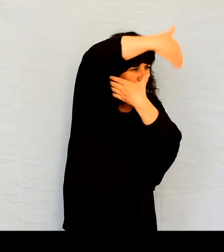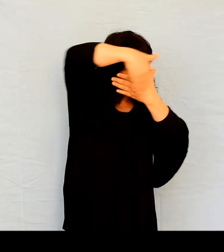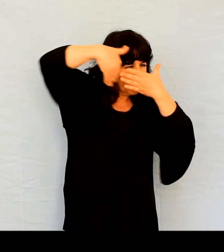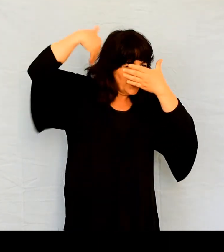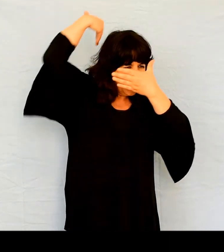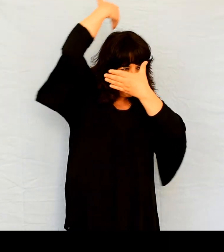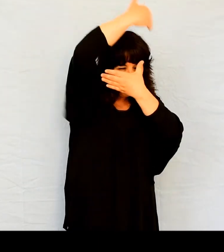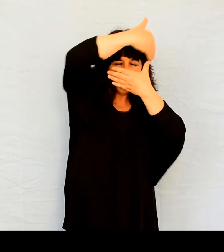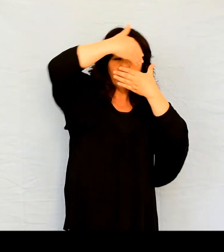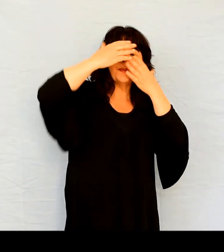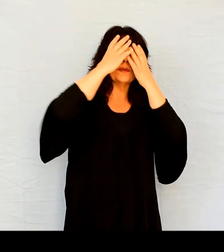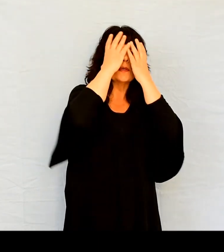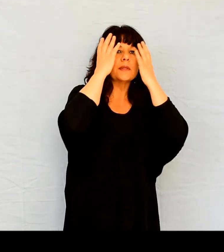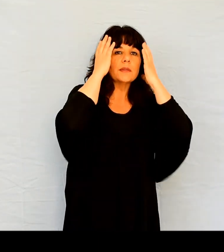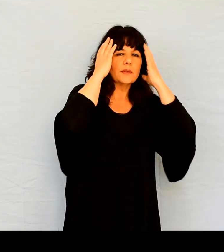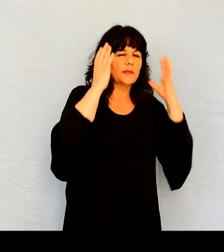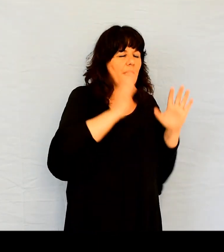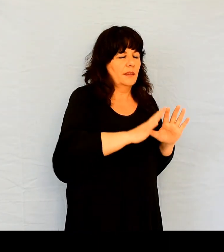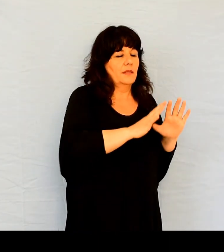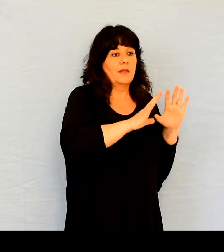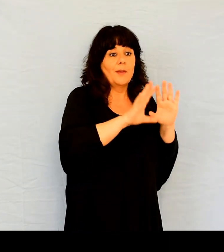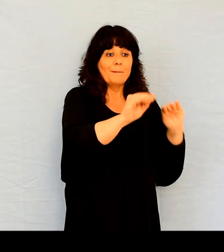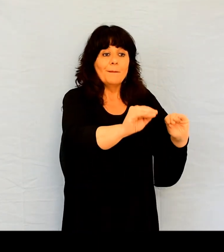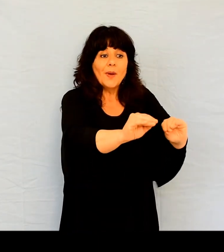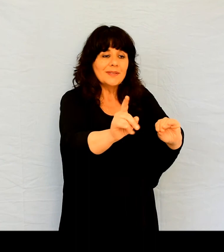les linges, mais roulé à part, à sa place.